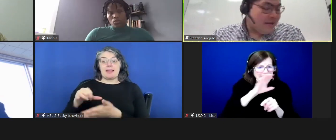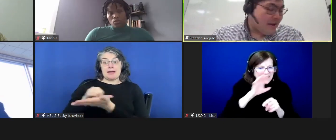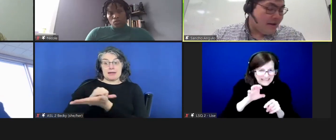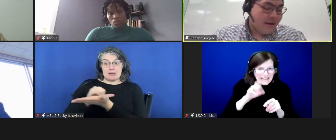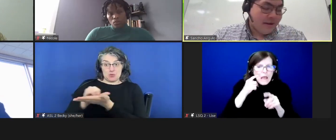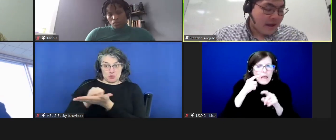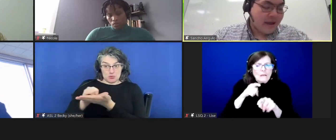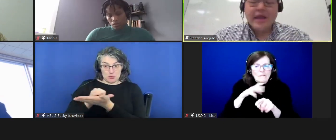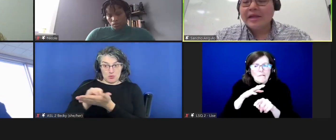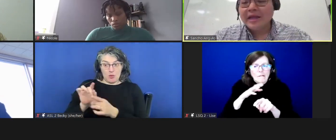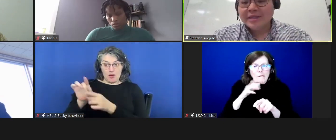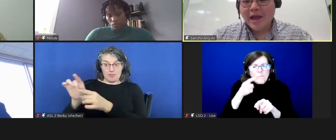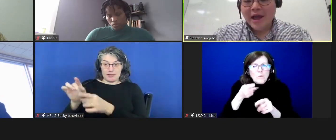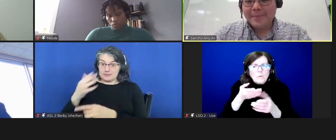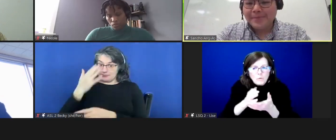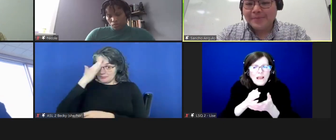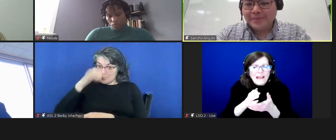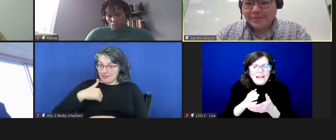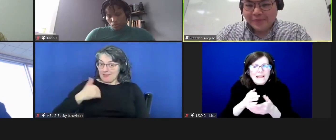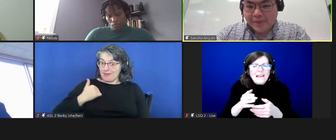continuerai in English.